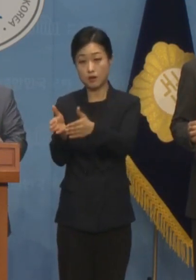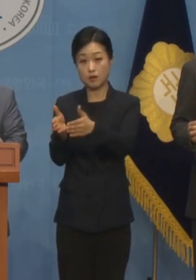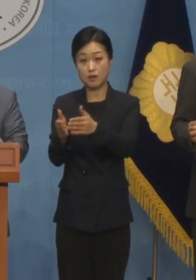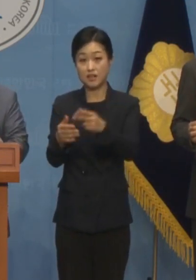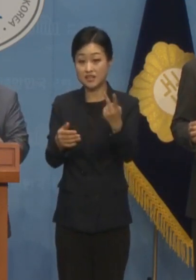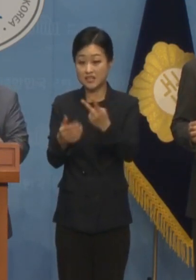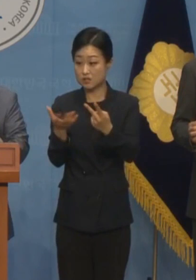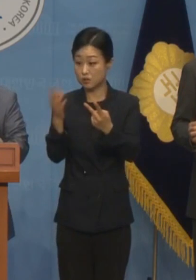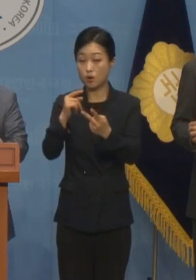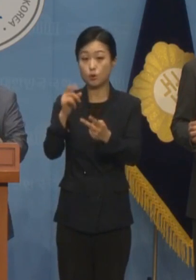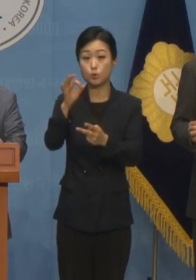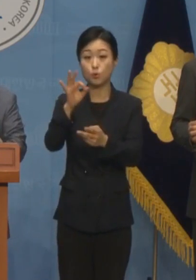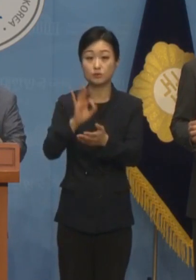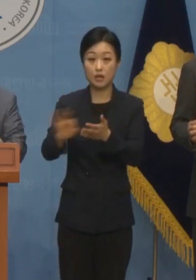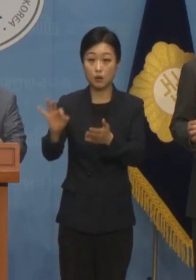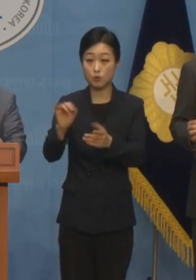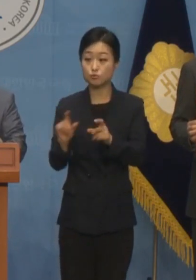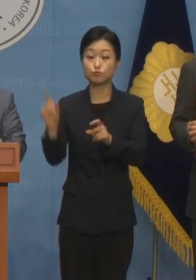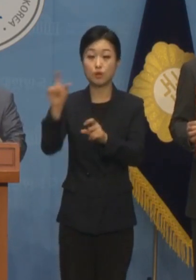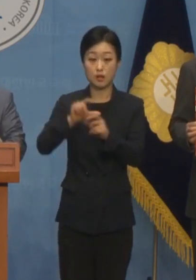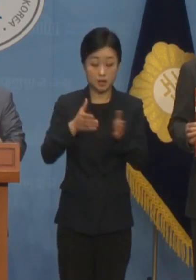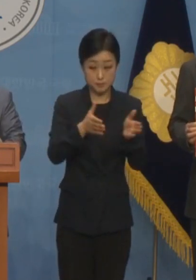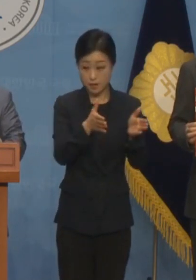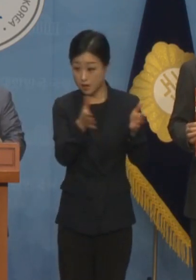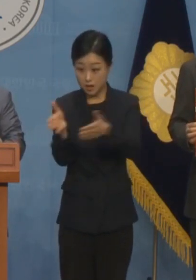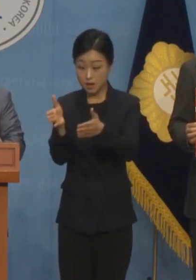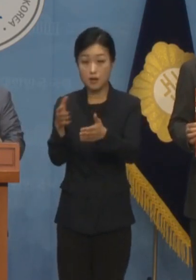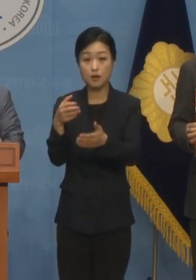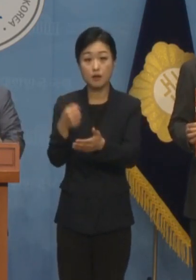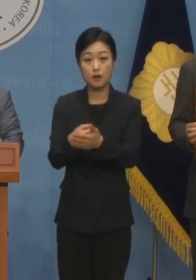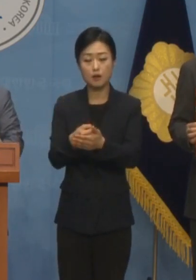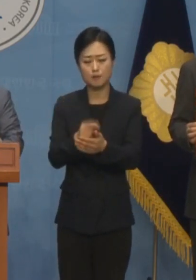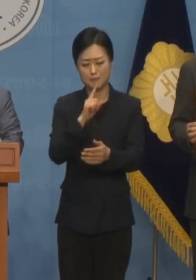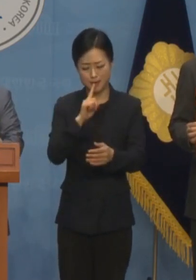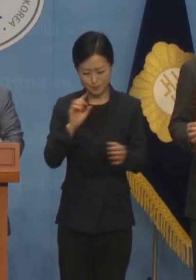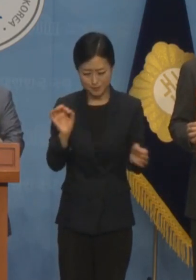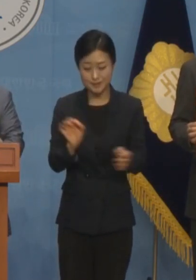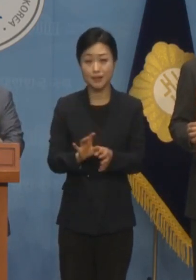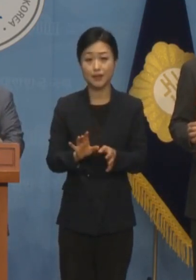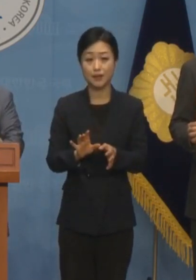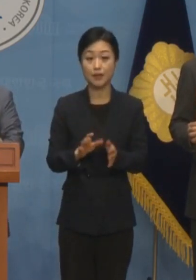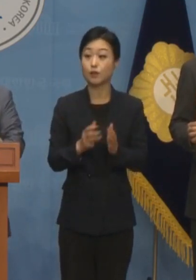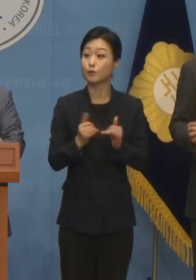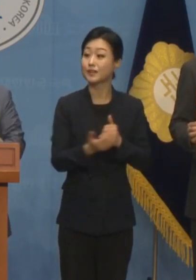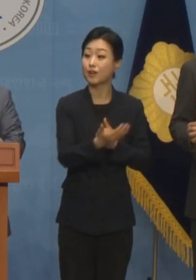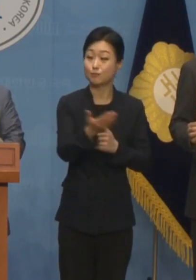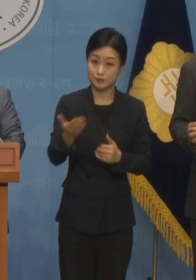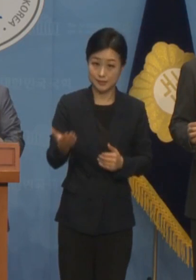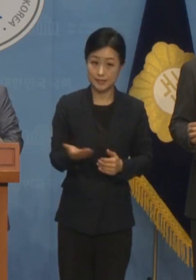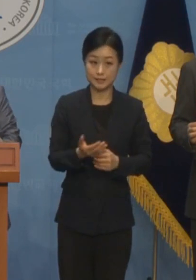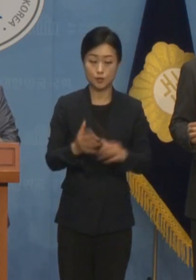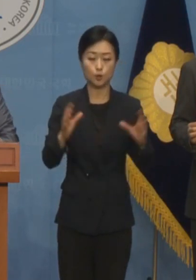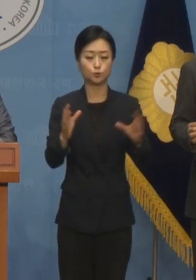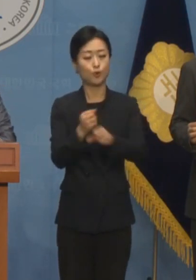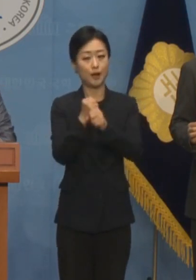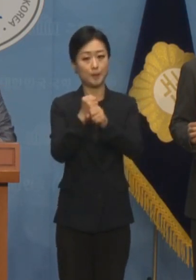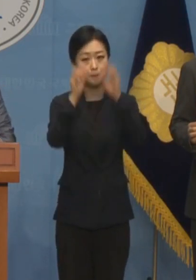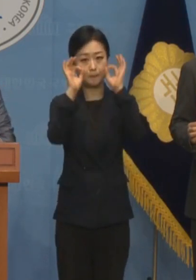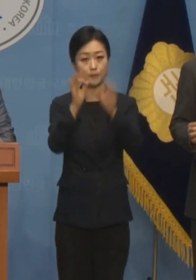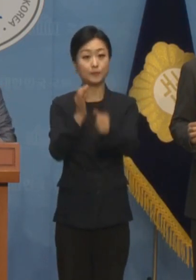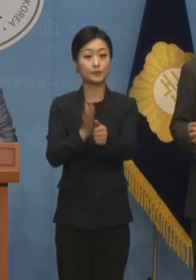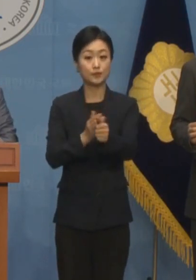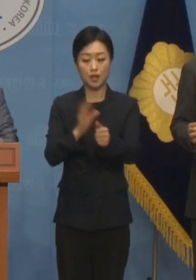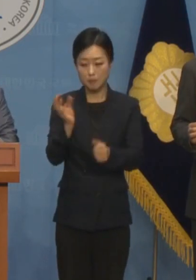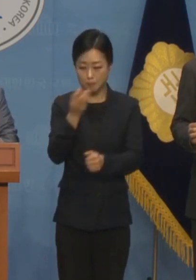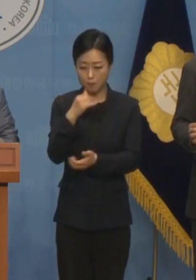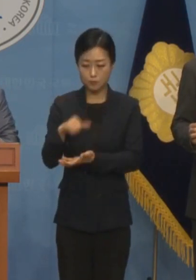더 드는 건데 인수해서 갑자기 추진이 되고 강행이 될 수 있습니다. 이 모든 것들을 우리 국민들께서는 종합하여 명품